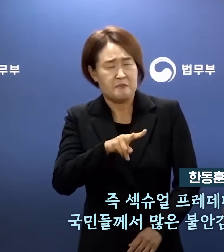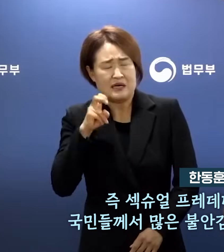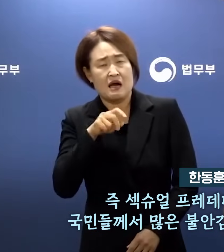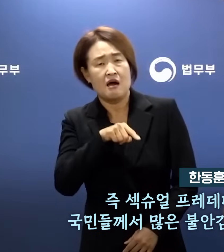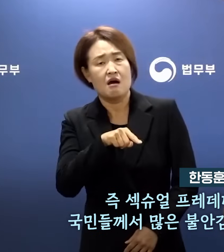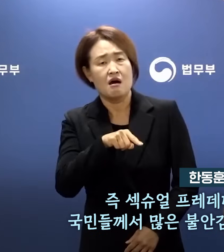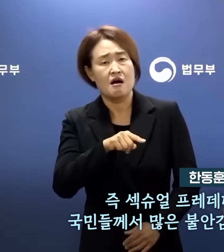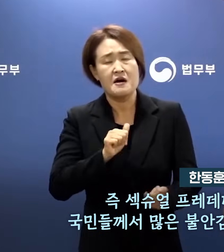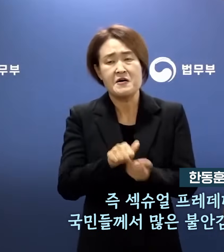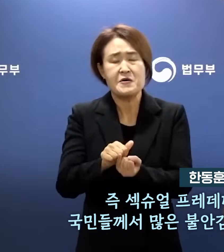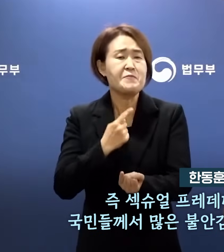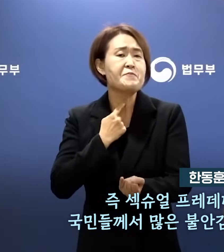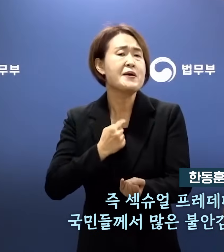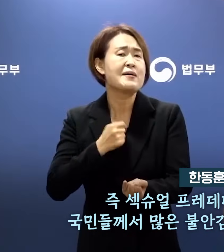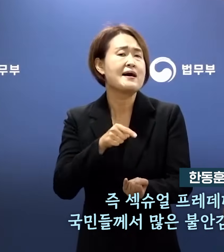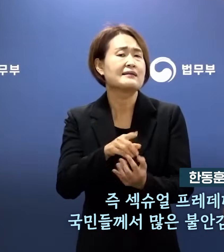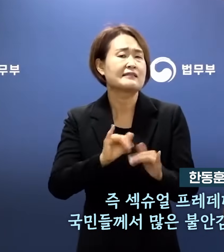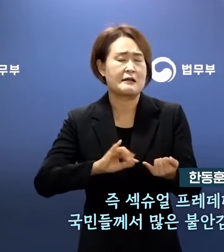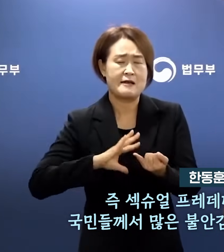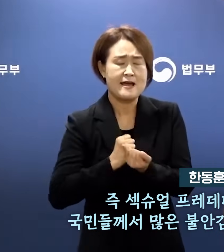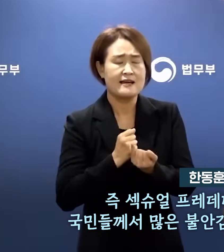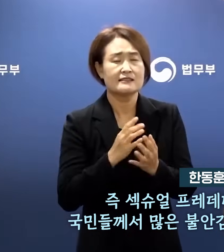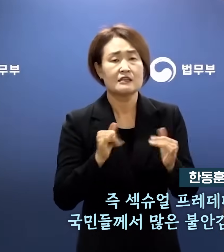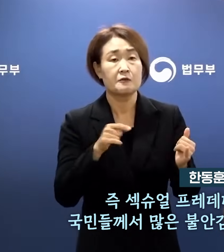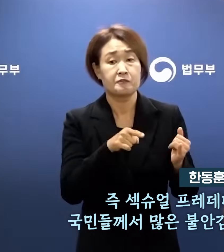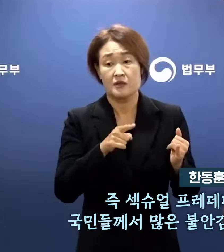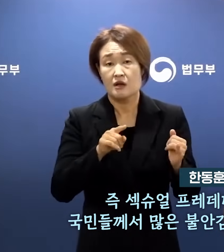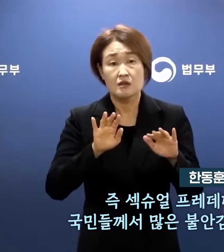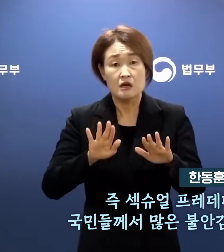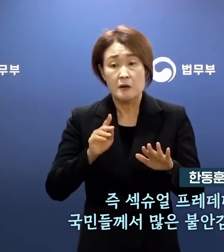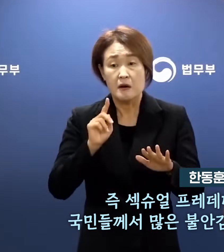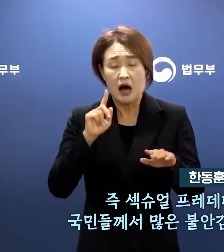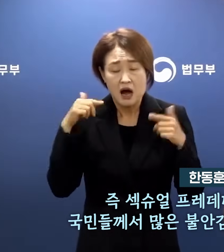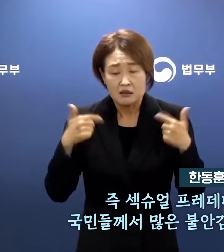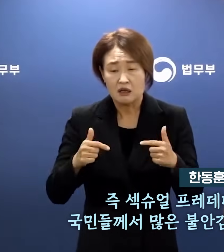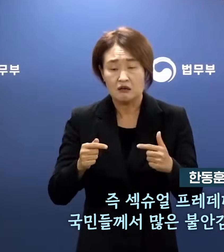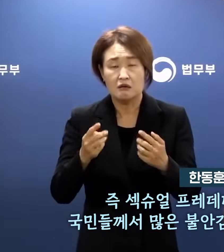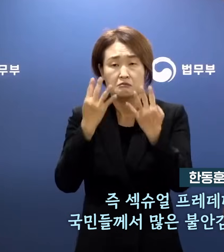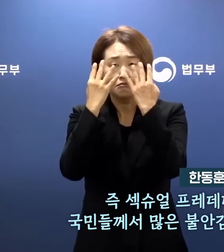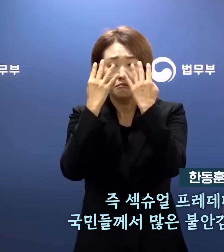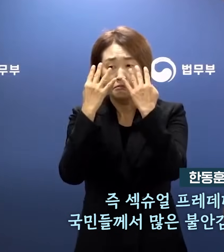즉 섹슈얼 프레데터들이 출소할 때마다